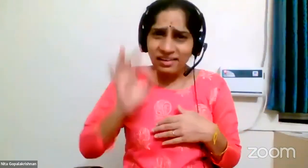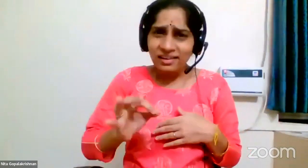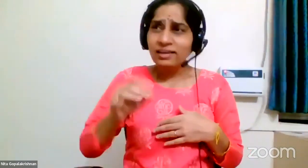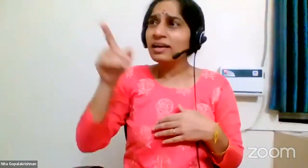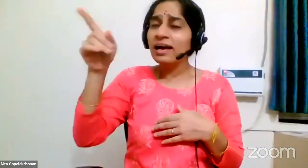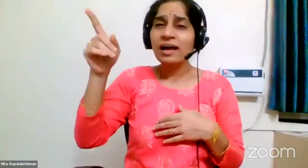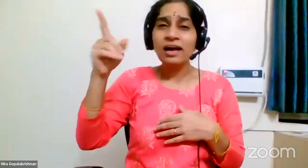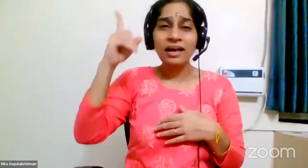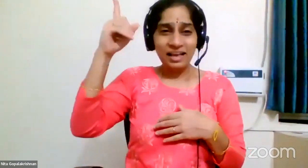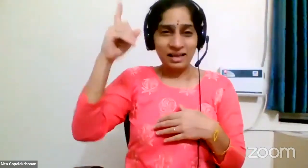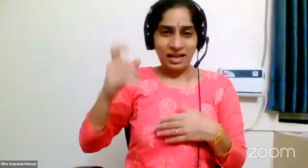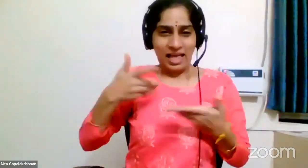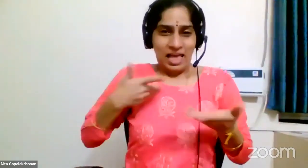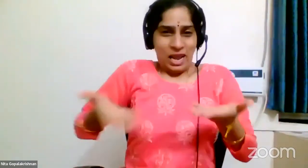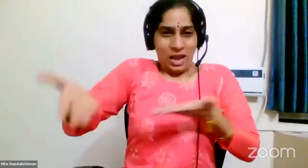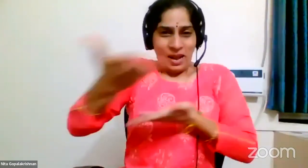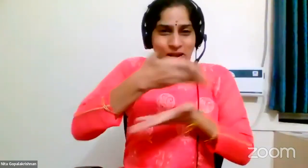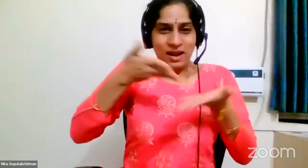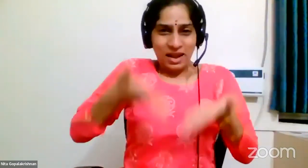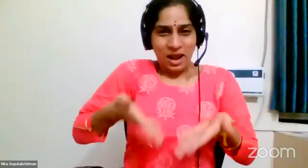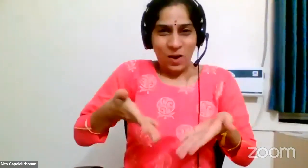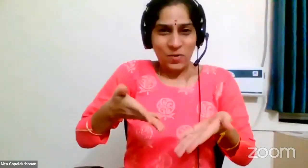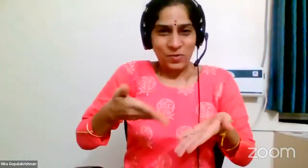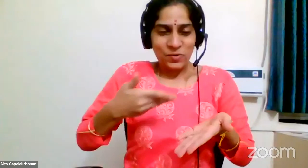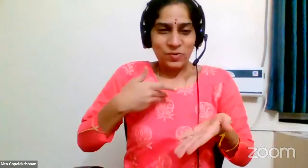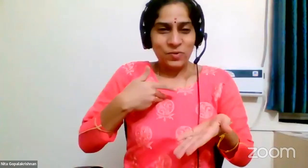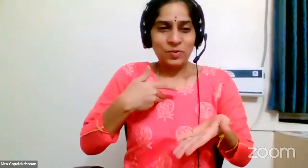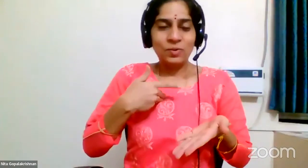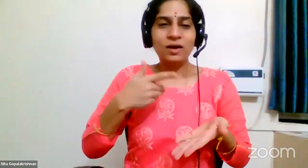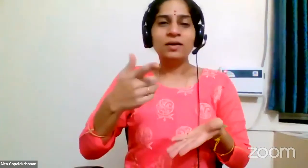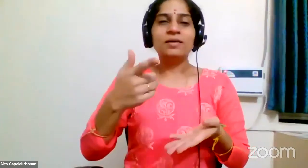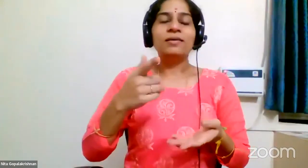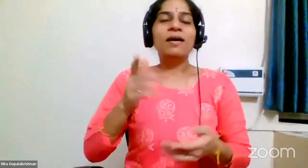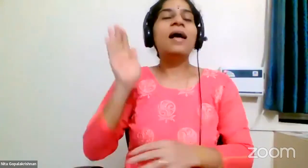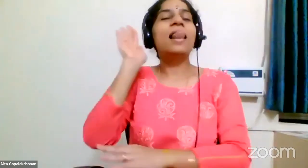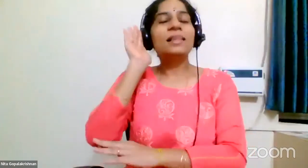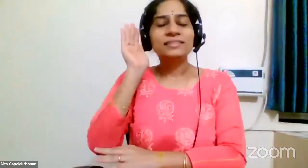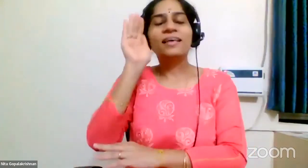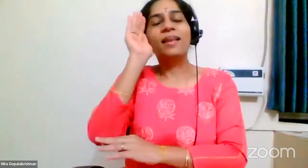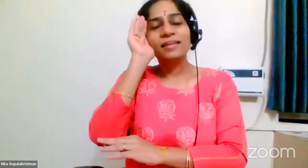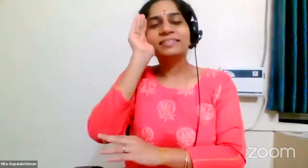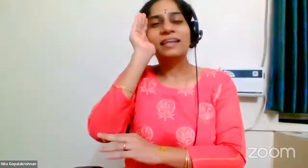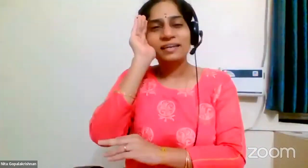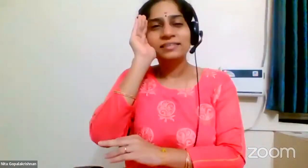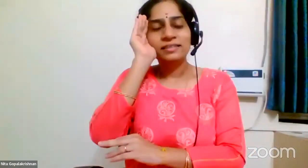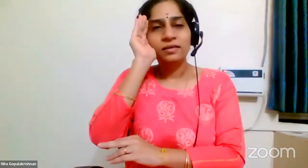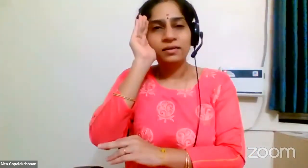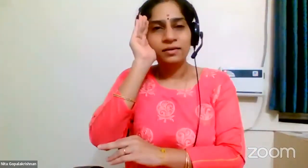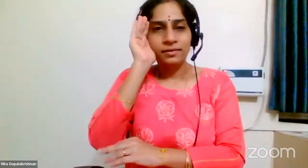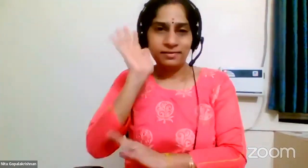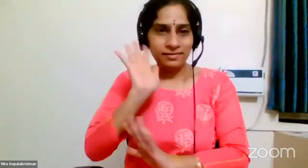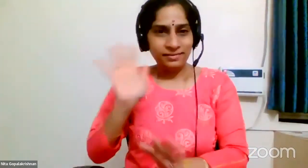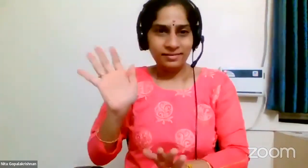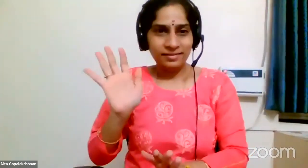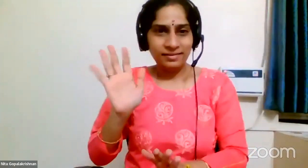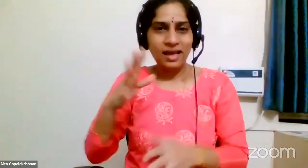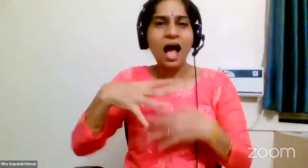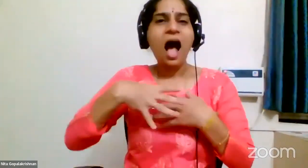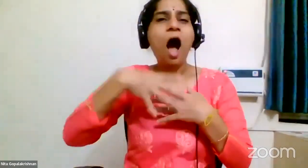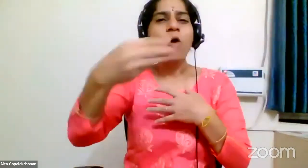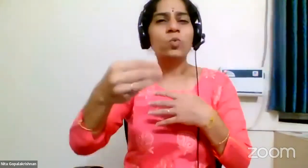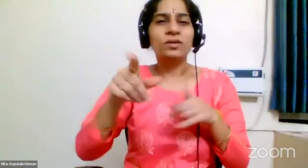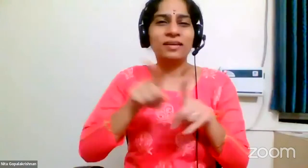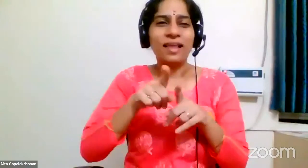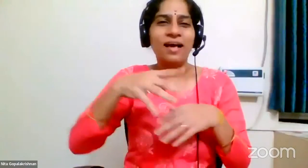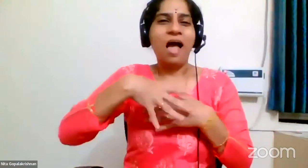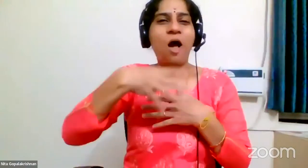बाहरी रूप से सुन रहे हैं, ये हमारे हृदय में प्रकाशित होएगा। ये जो ज्ञान है ये रिवील